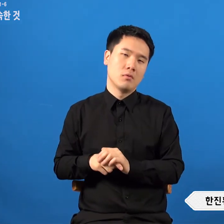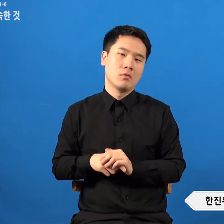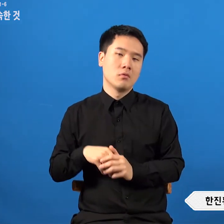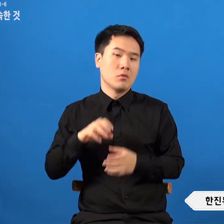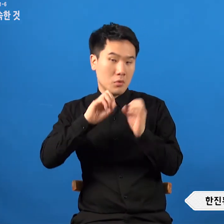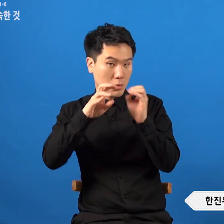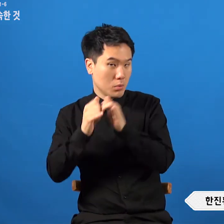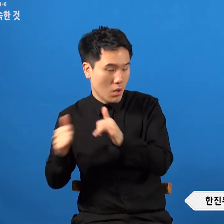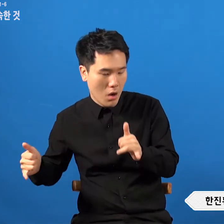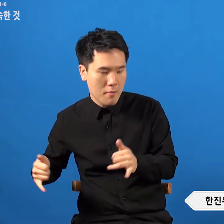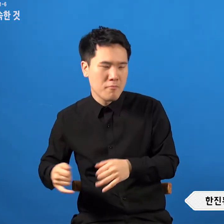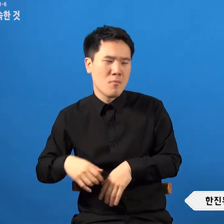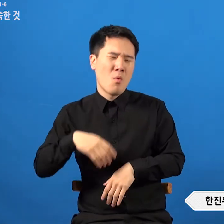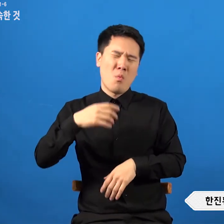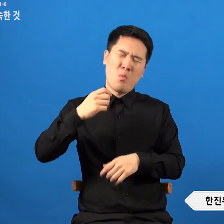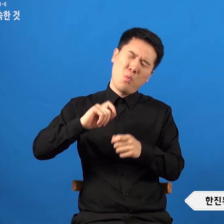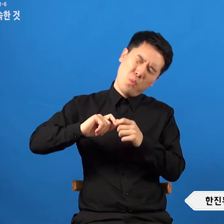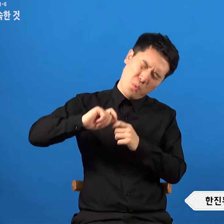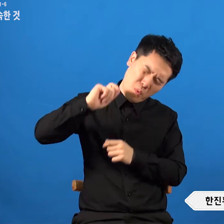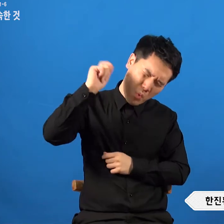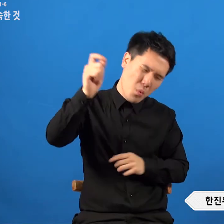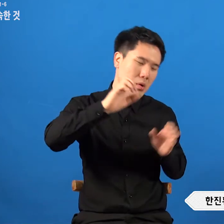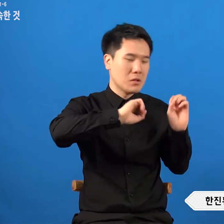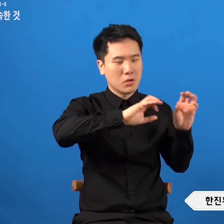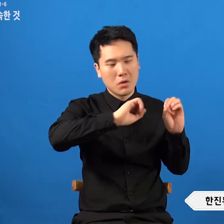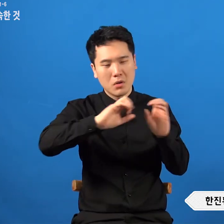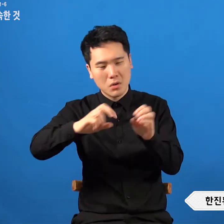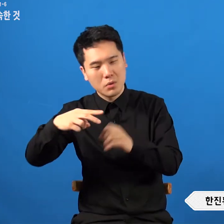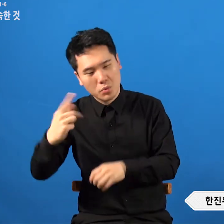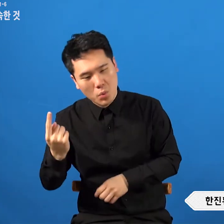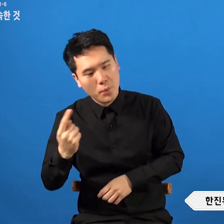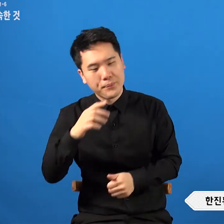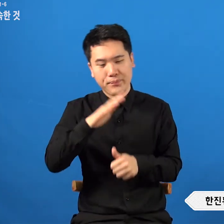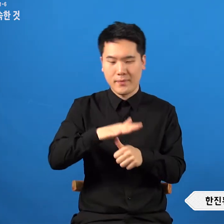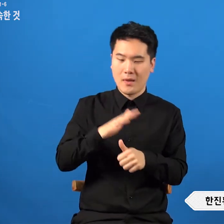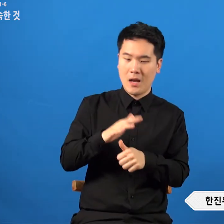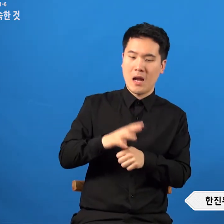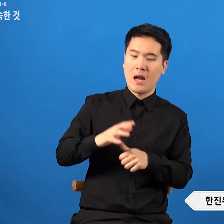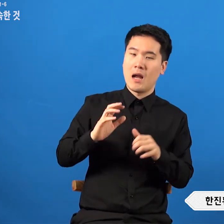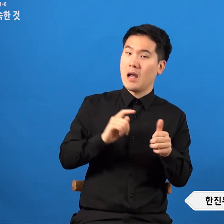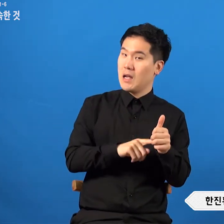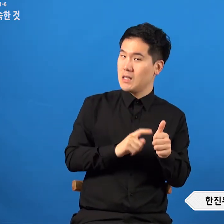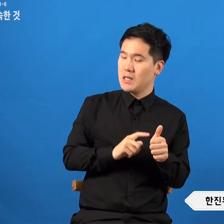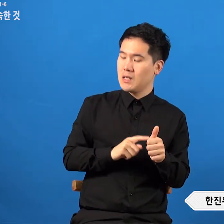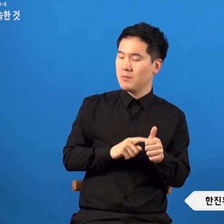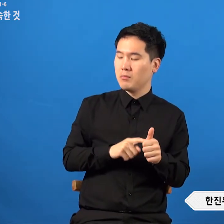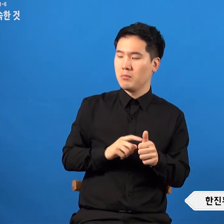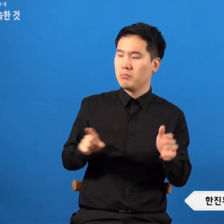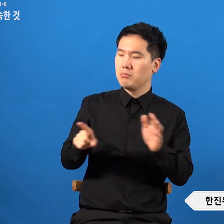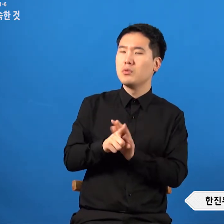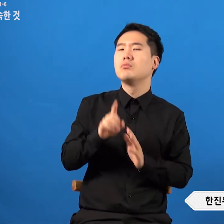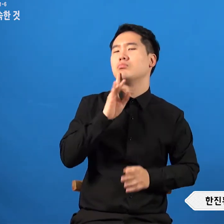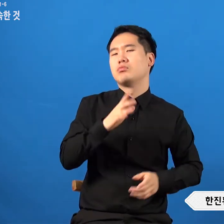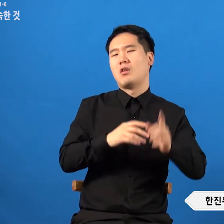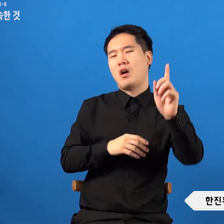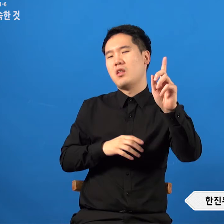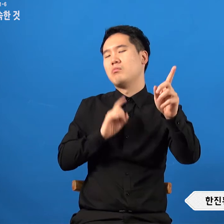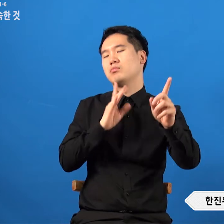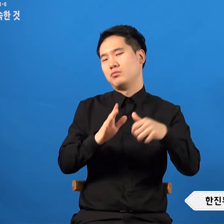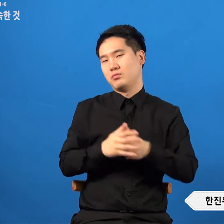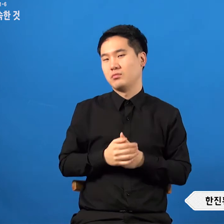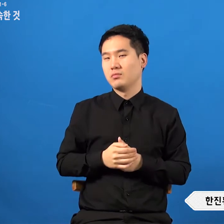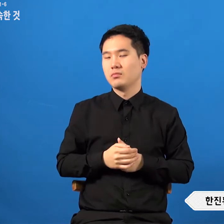지내도 겨우 아이 하나에게 전도한 그 외에는 무슨 열매가 없으니까 얼마나 낙심이 되겠습니까?